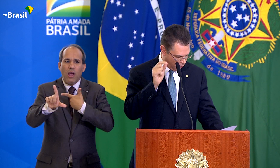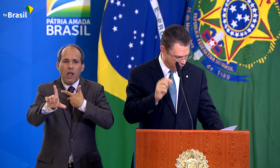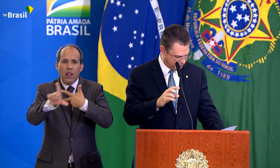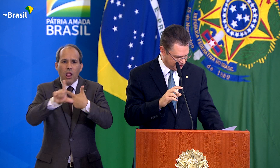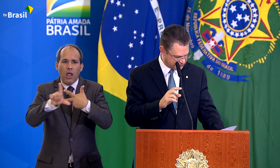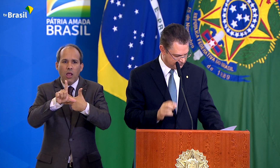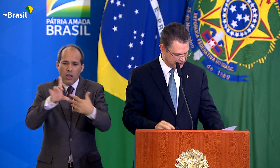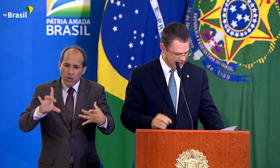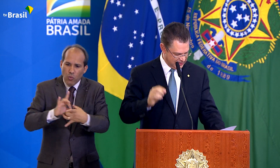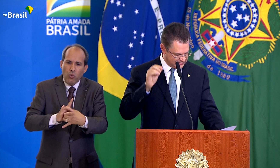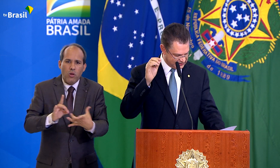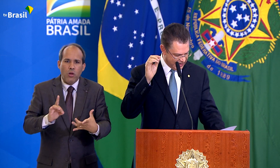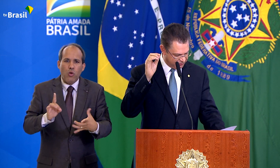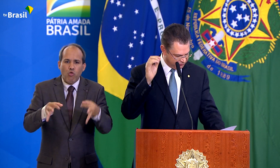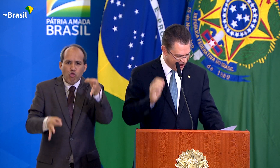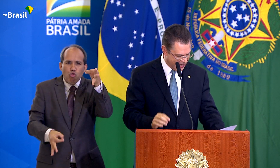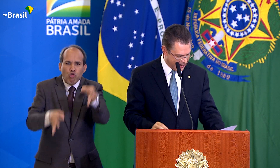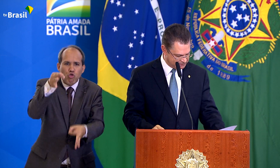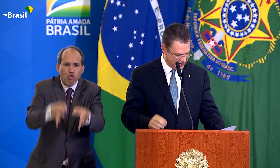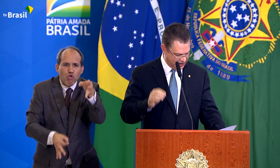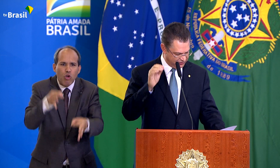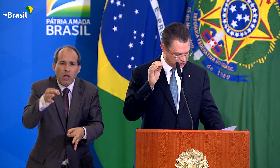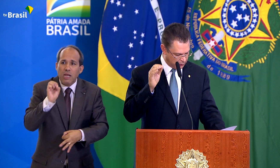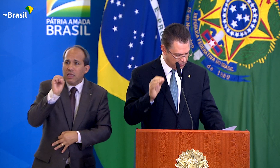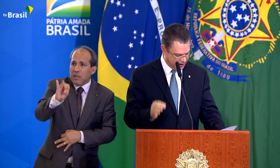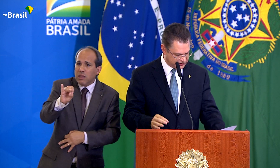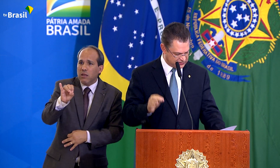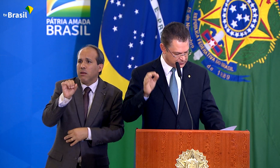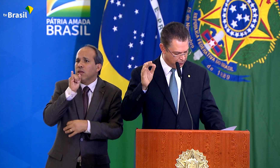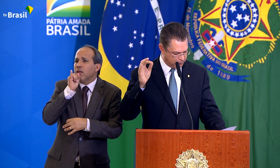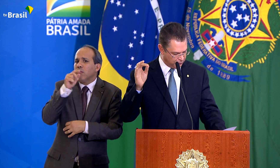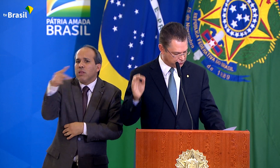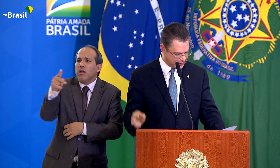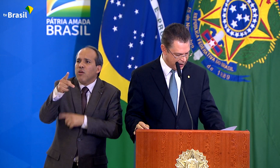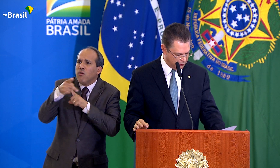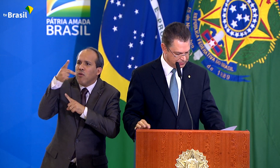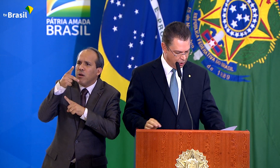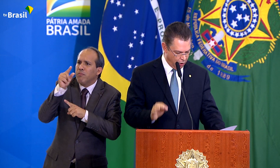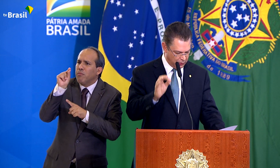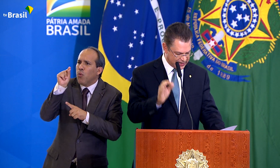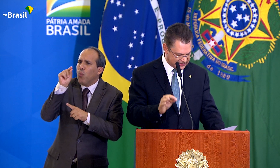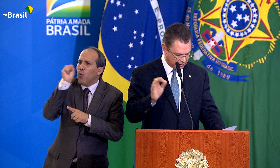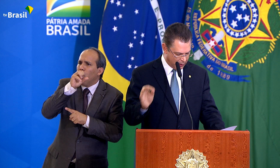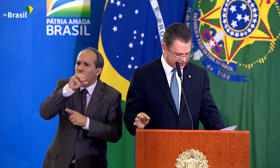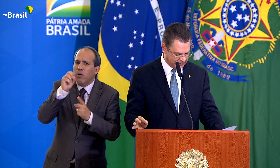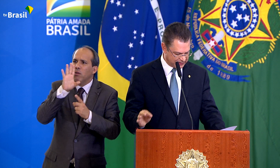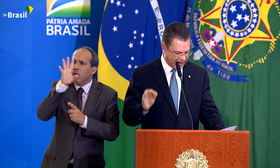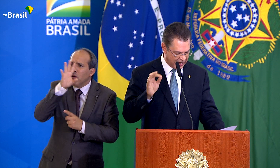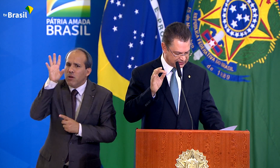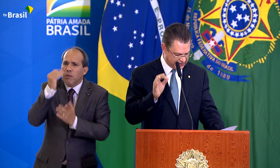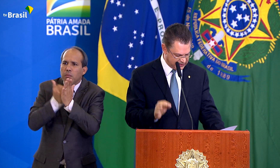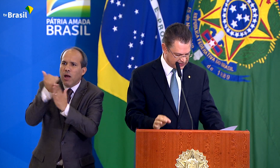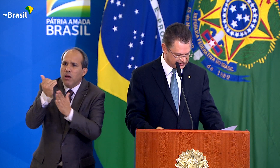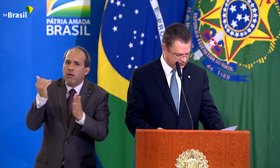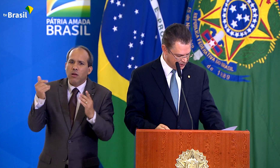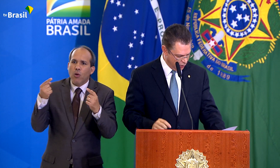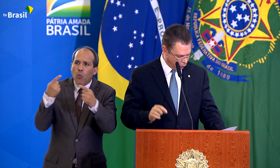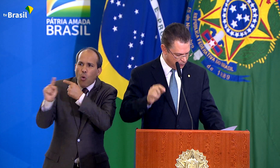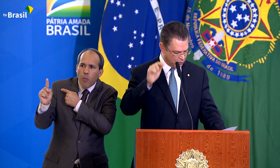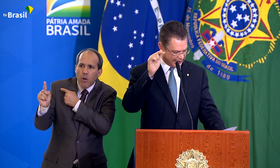interna corporis se a fala eventualmente desproporcional ou inadequada